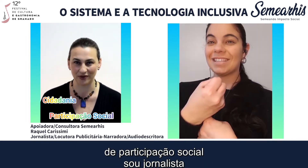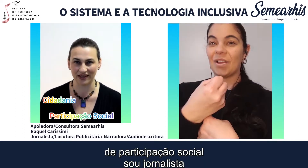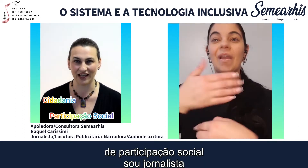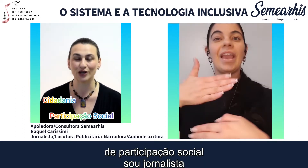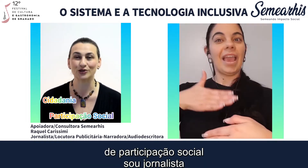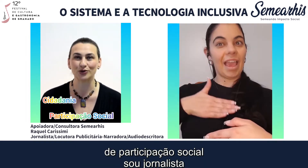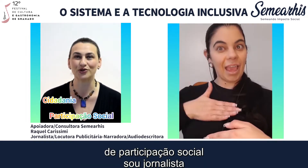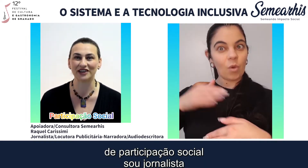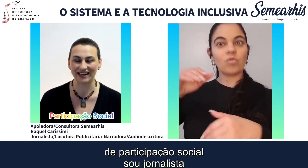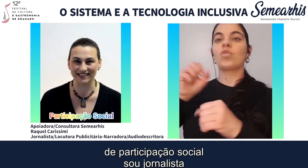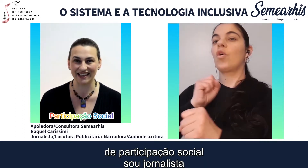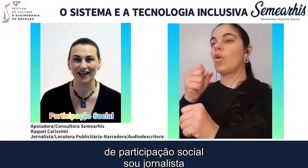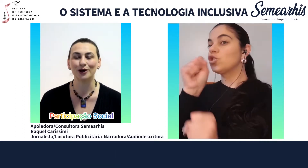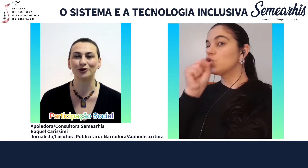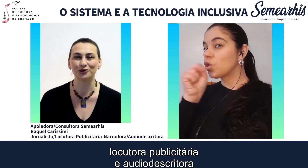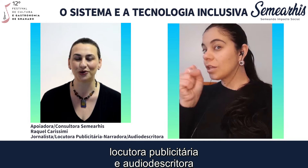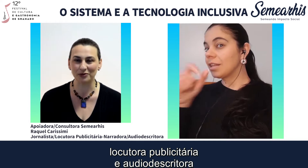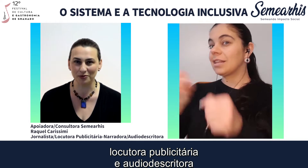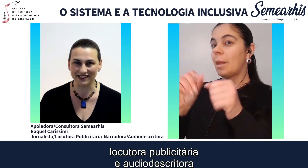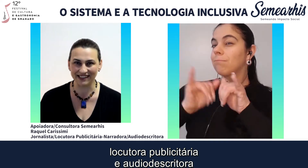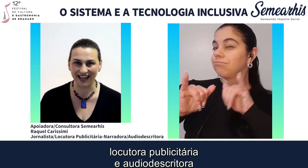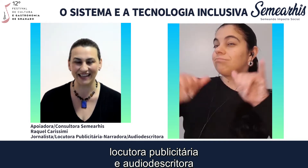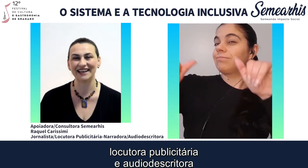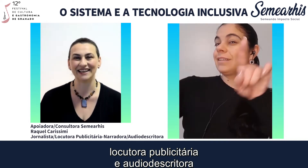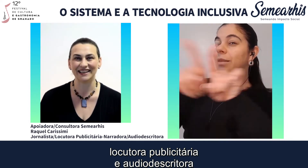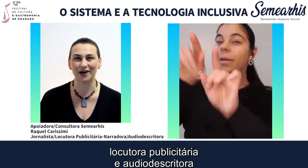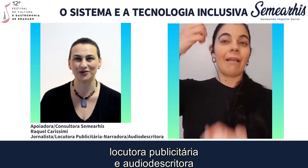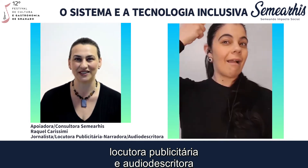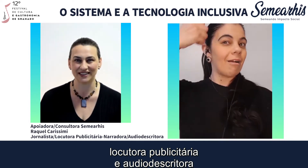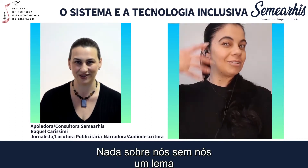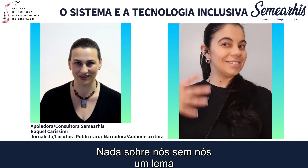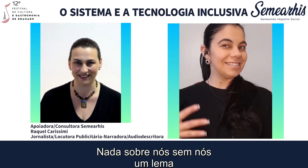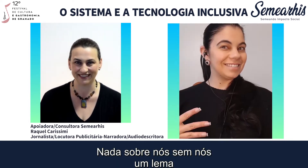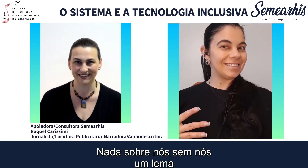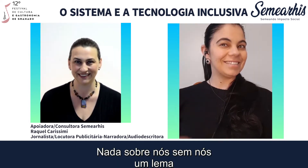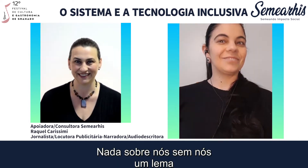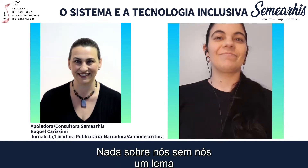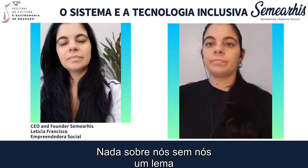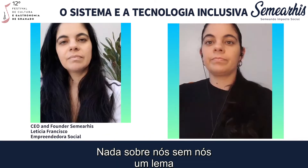social. Sou jornalista, locutora publicitária e audiodescritora.